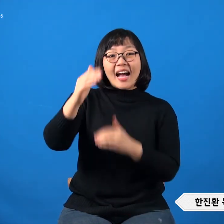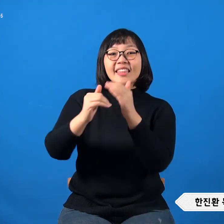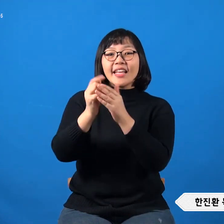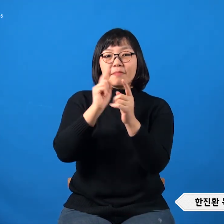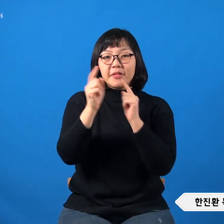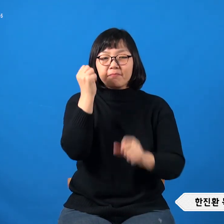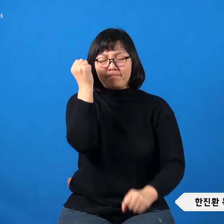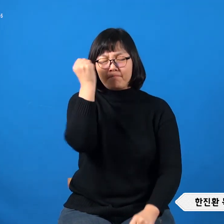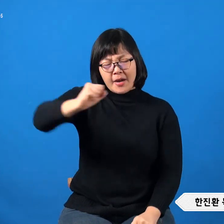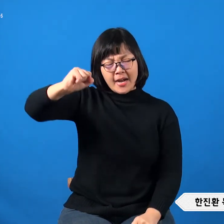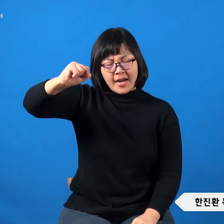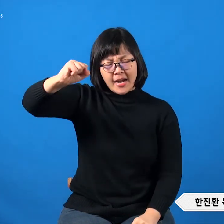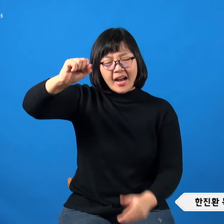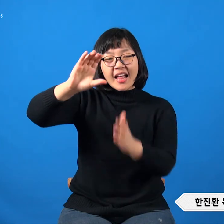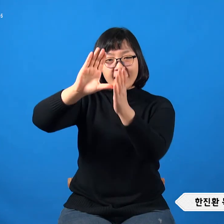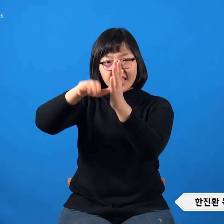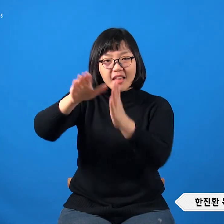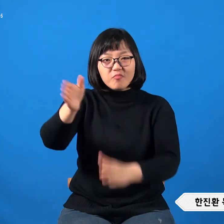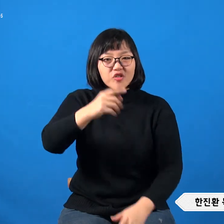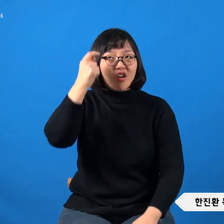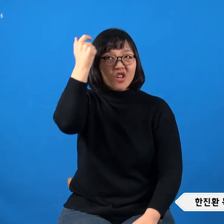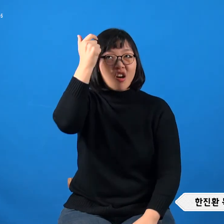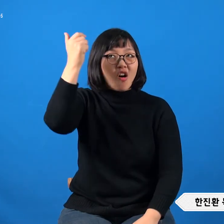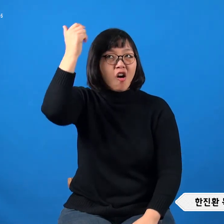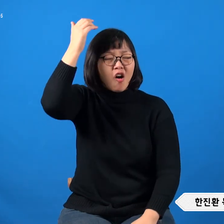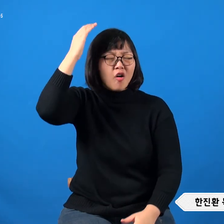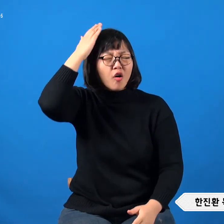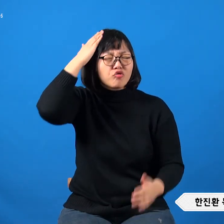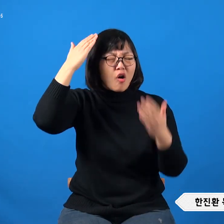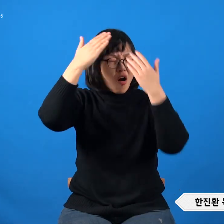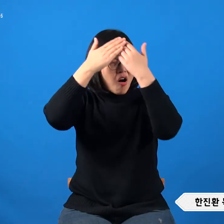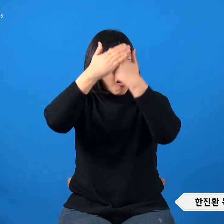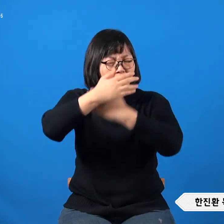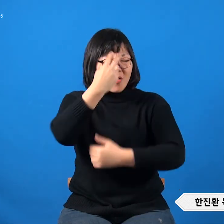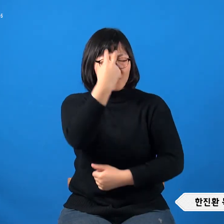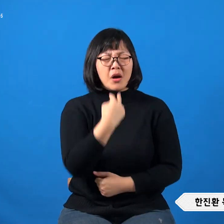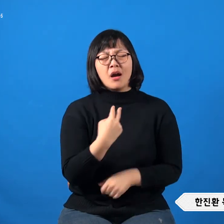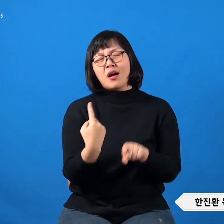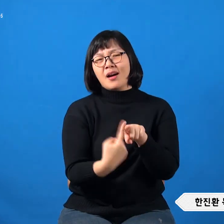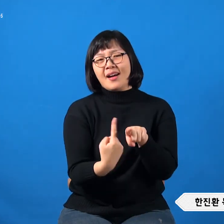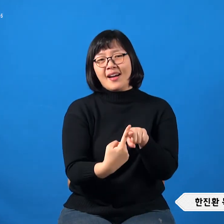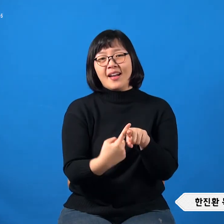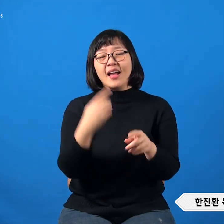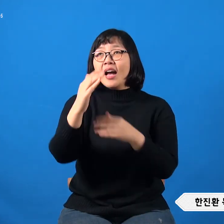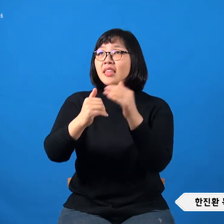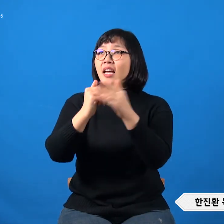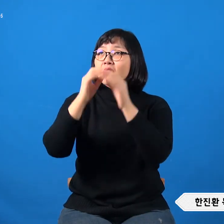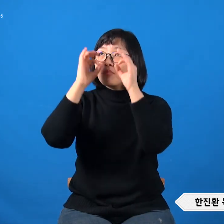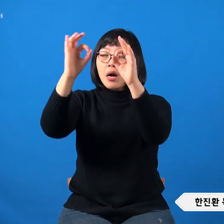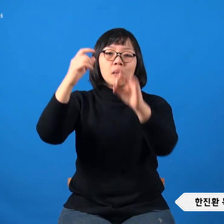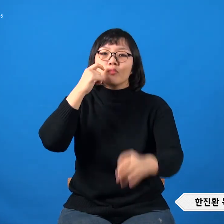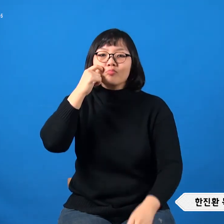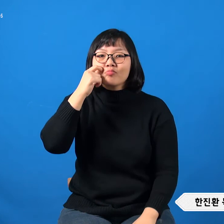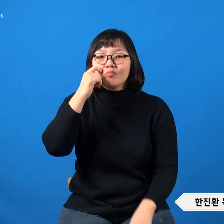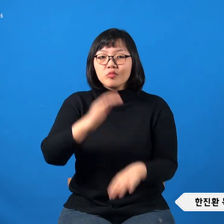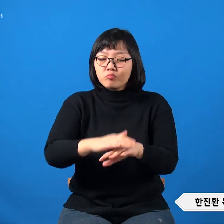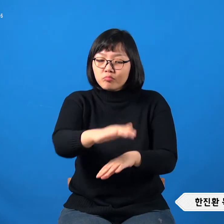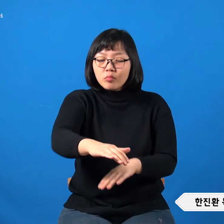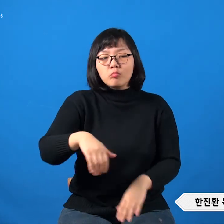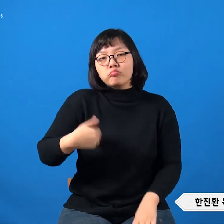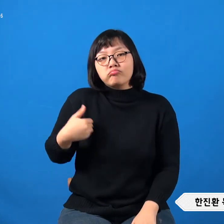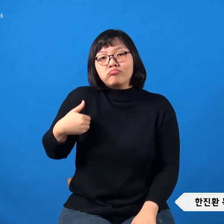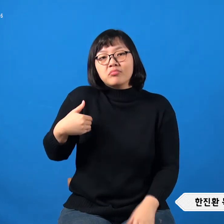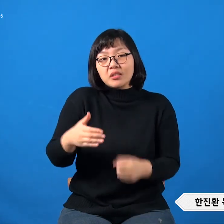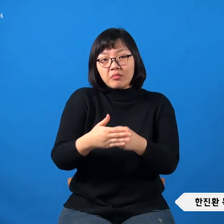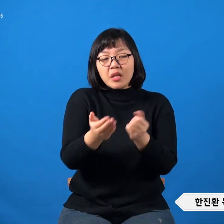그의 영이 너무나도 어두워져서, 그래서 하나님의 손길을 깨닫지를 못합니다. 그냥 배 밑창에 내려가서